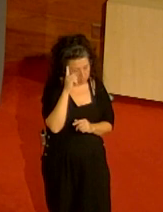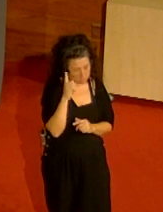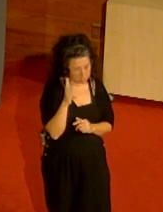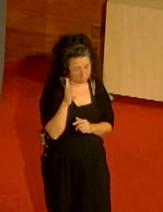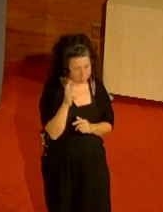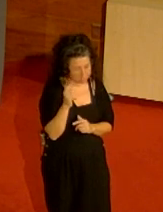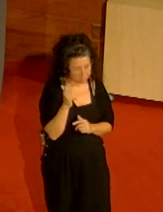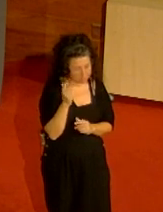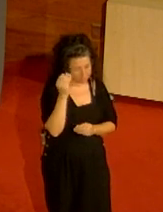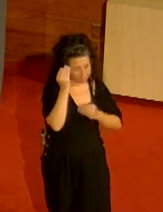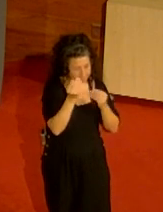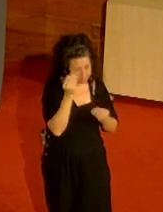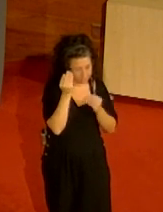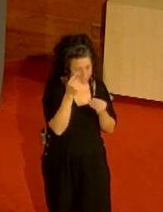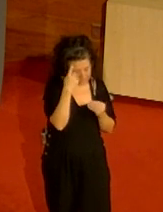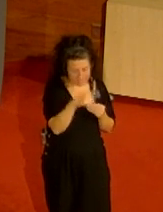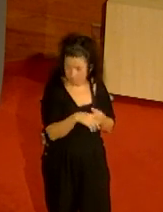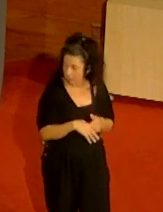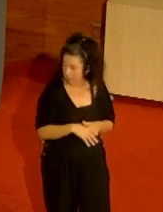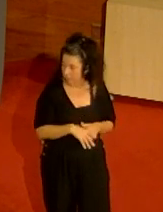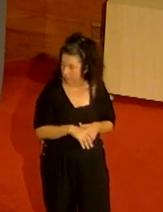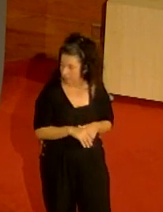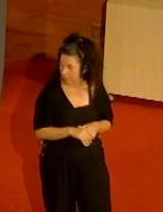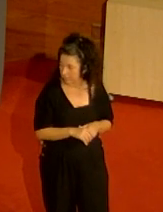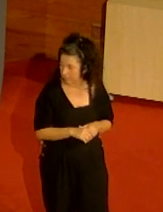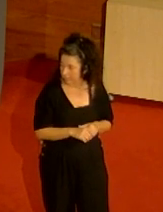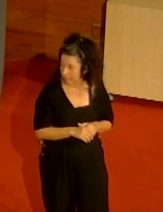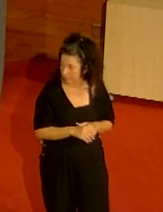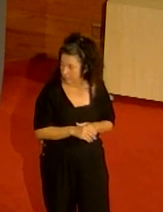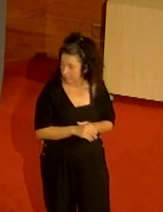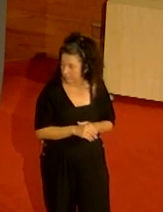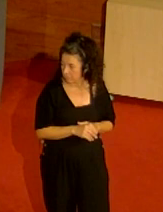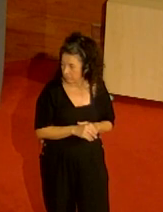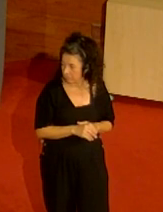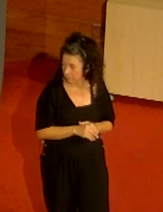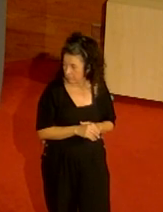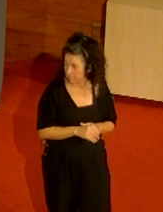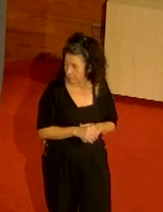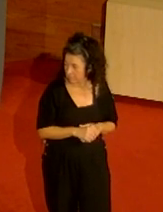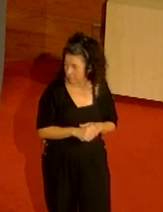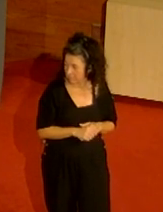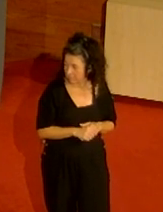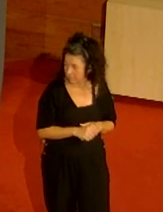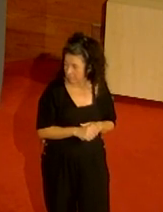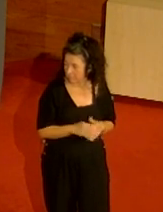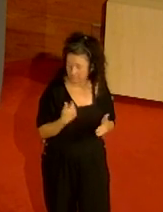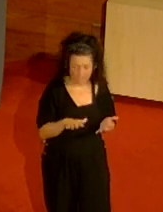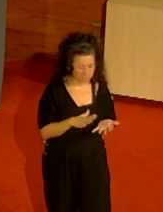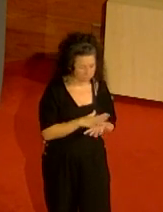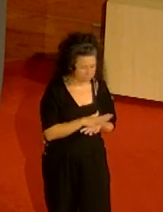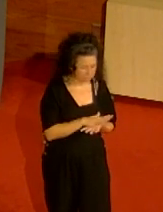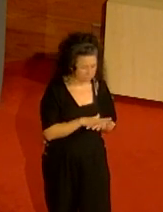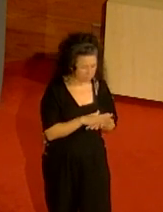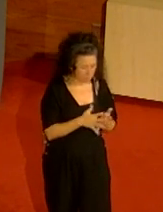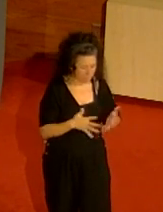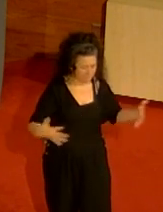consciente de lo que es eso, sí, sí. Y luego, bueno, la otra pregunta, el otro comentario ya es muy